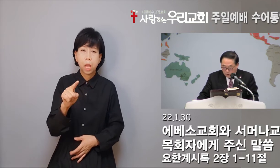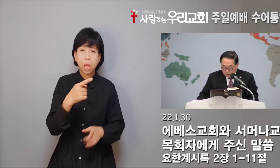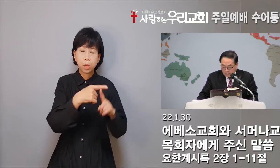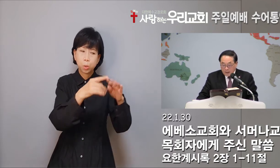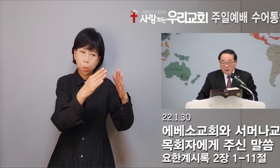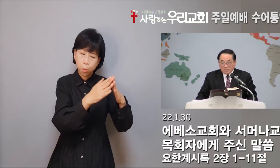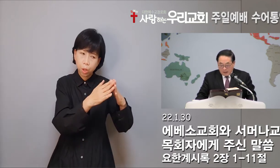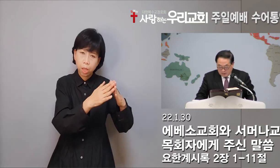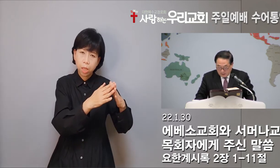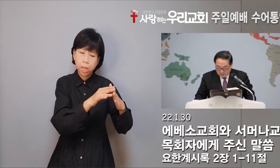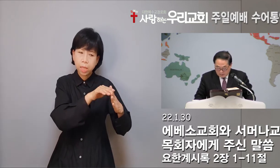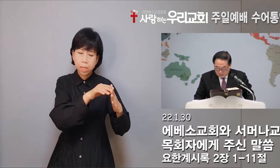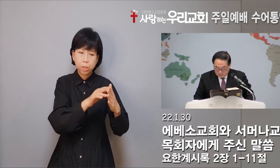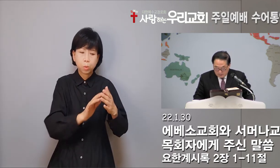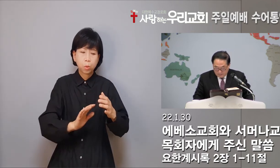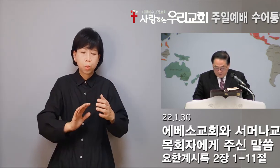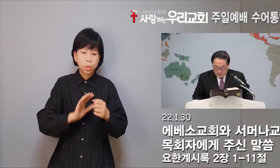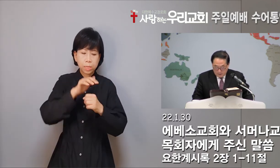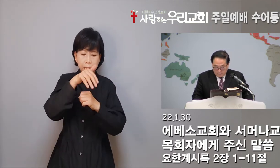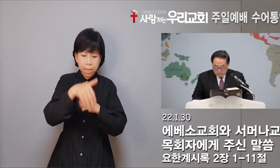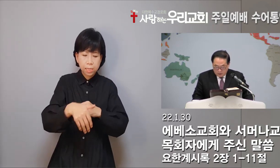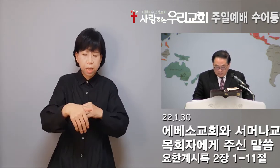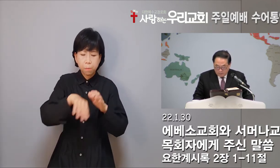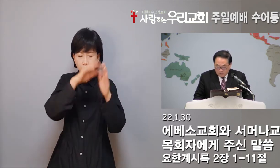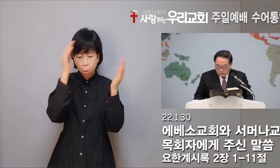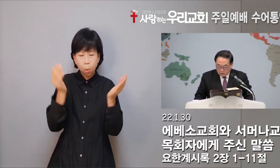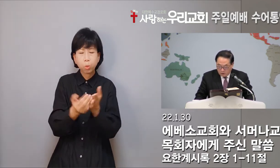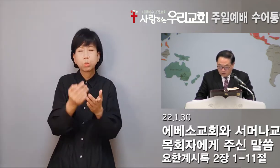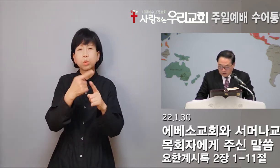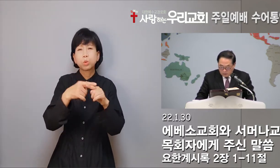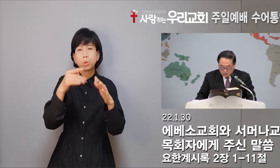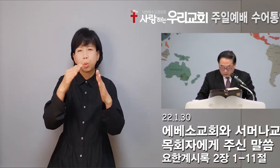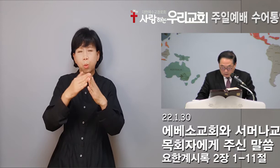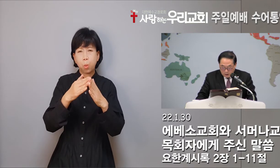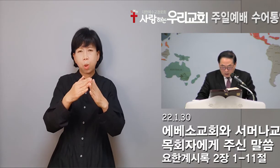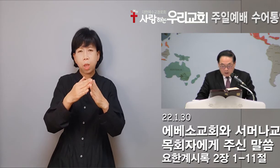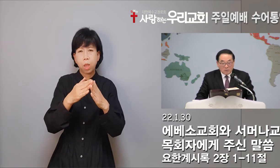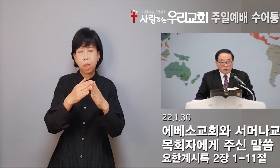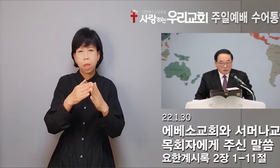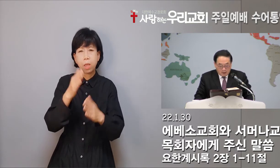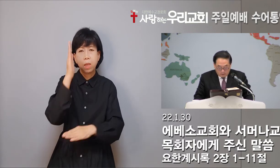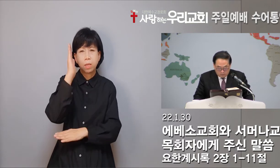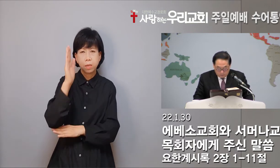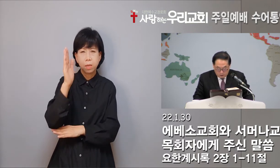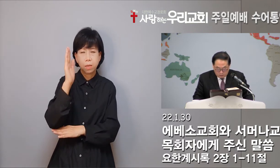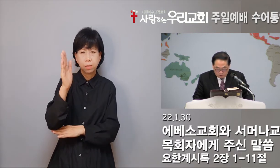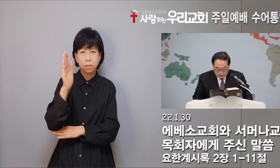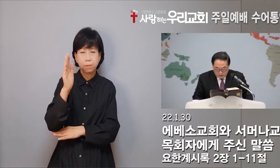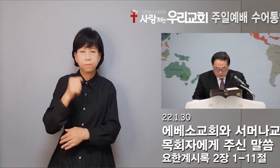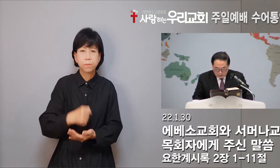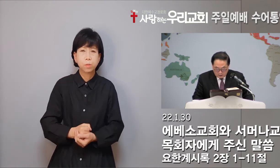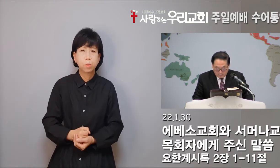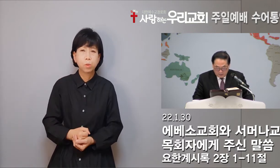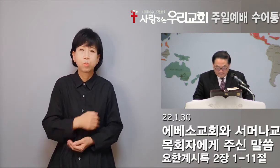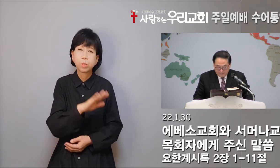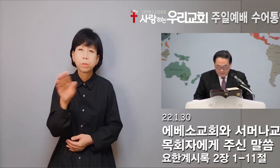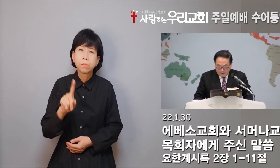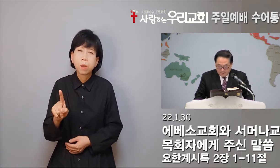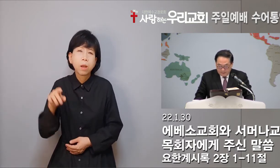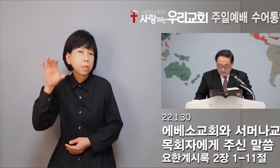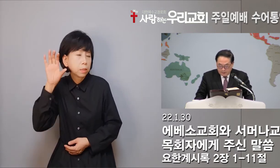모든 교회에게 말씀하시는 것입니다. 주의 참된 종들과 성도들은 그 음성에 귀를 기울여야 하는